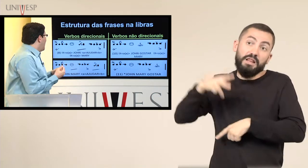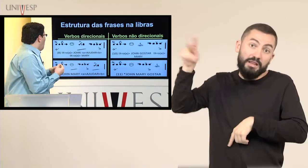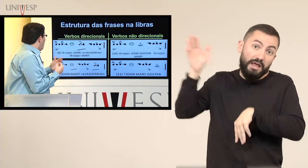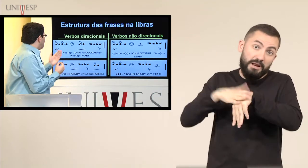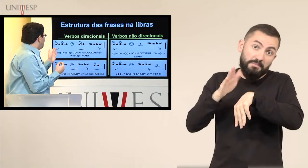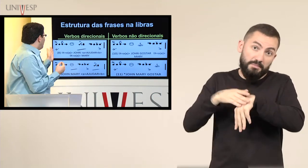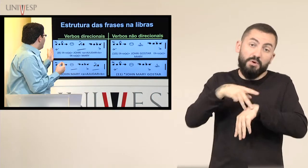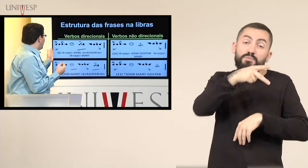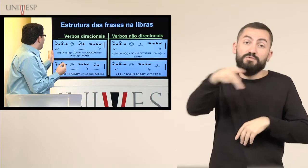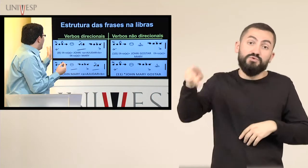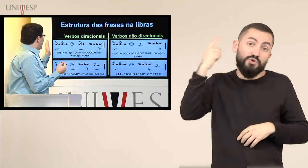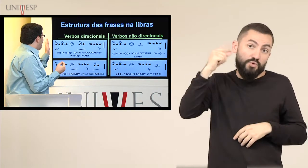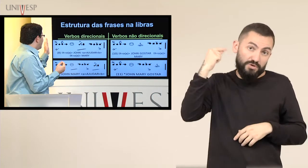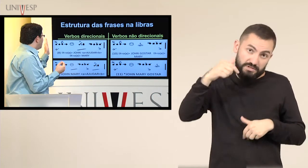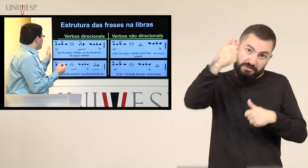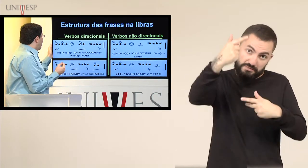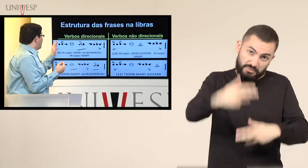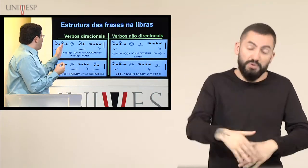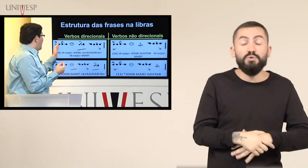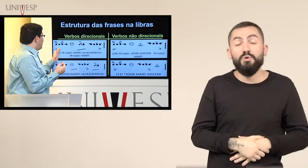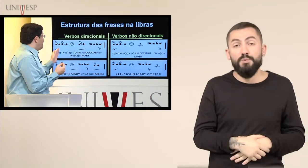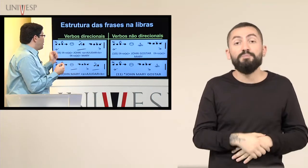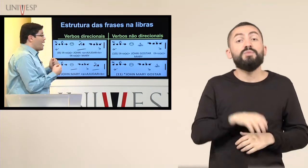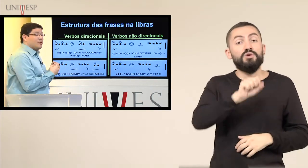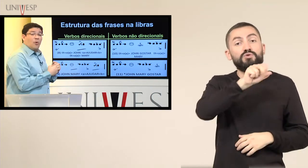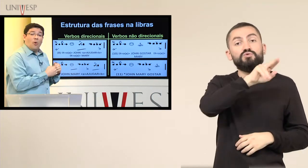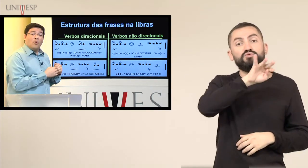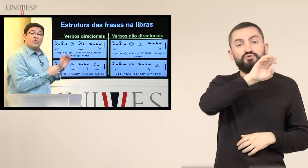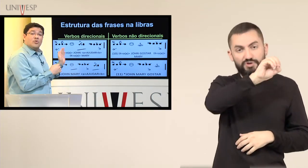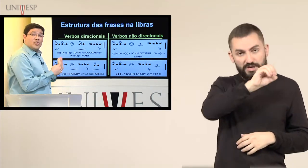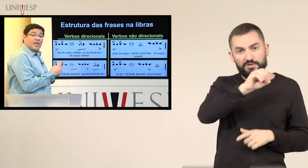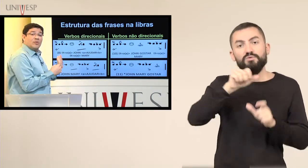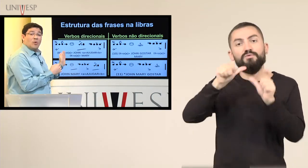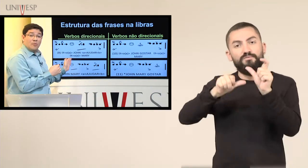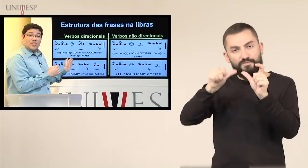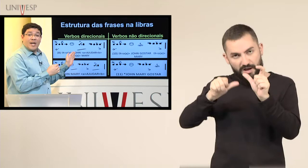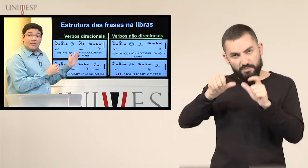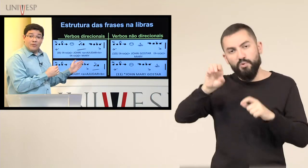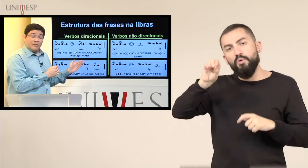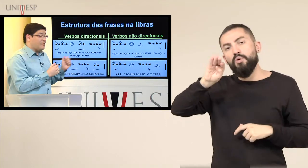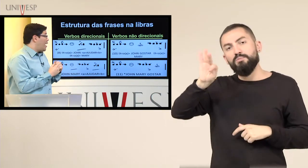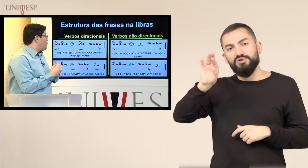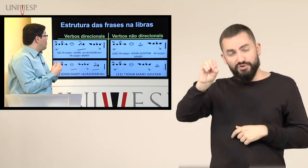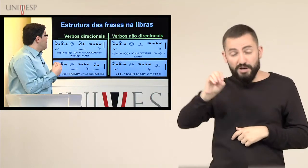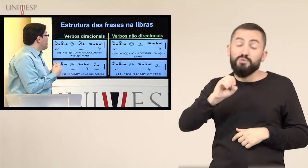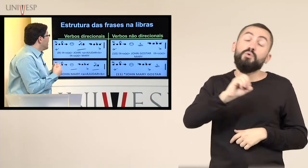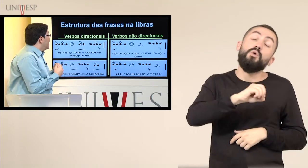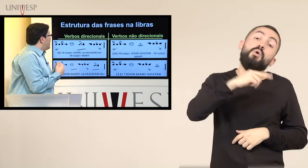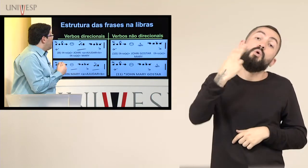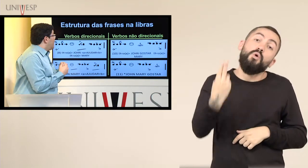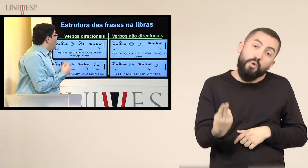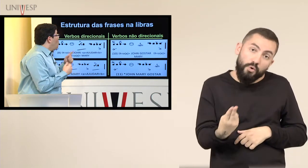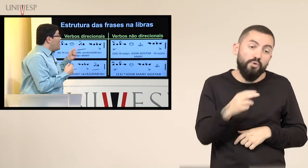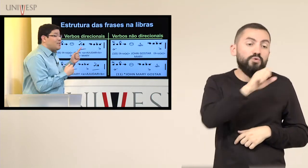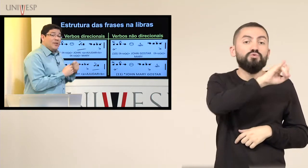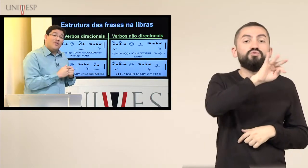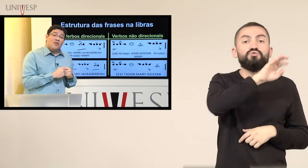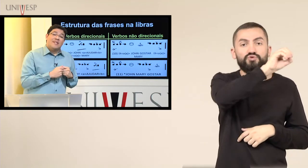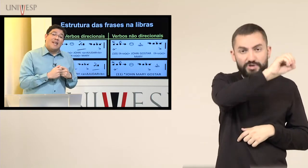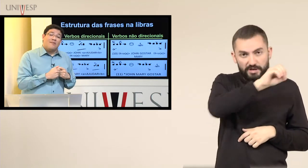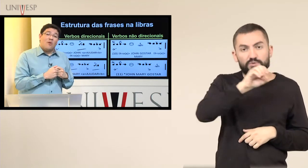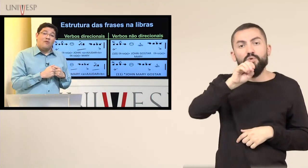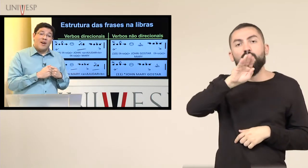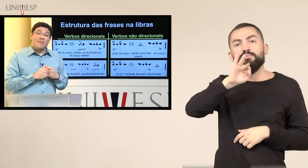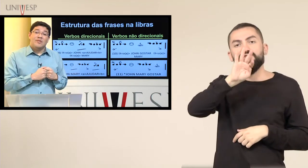Quadros. Ou a gente vai ter sujeito, verbo, objeto, ou sujeito, objeto, verbo. O mesmo não